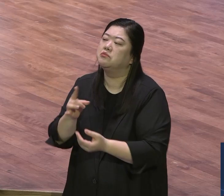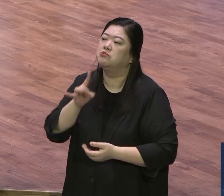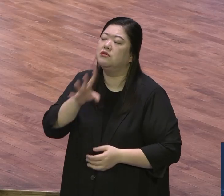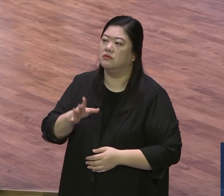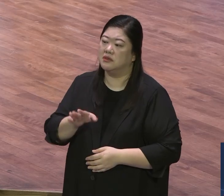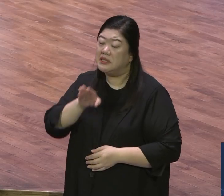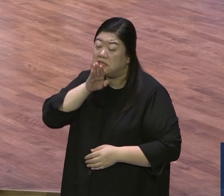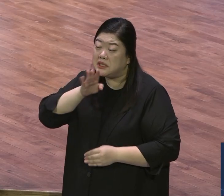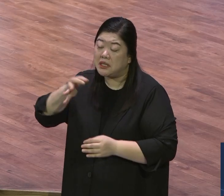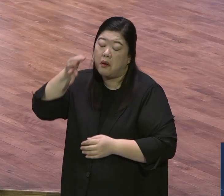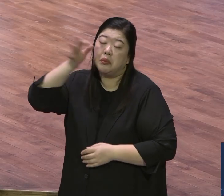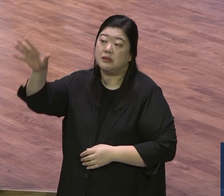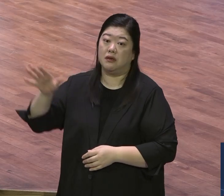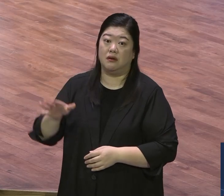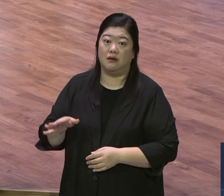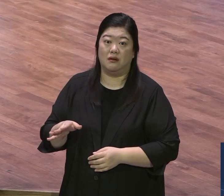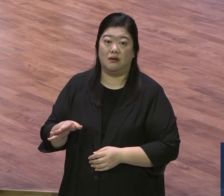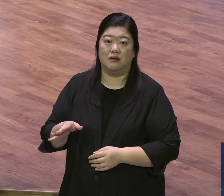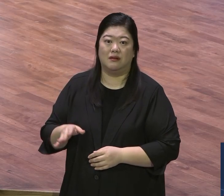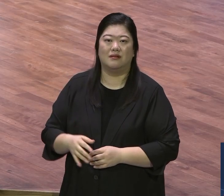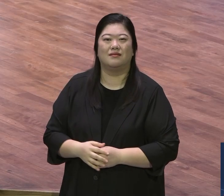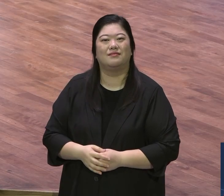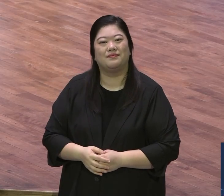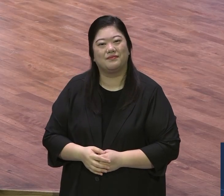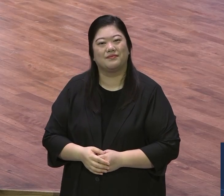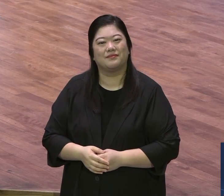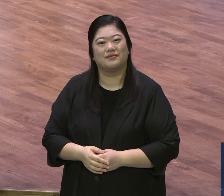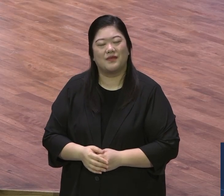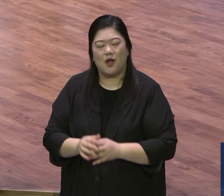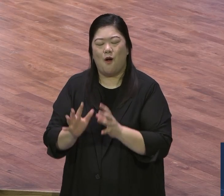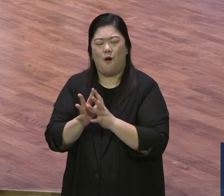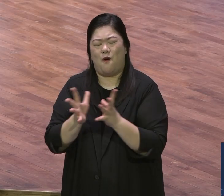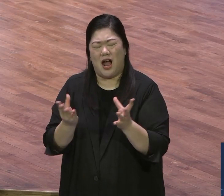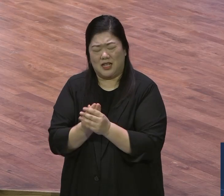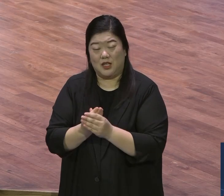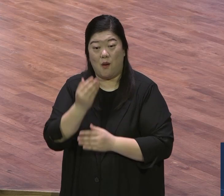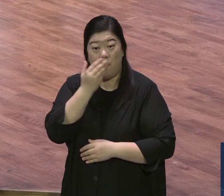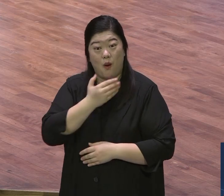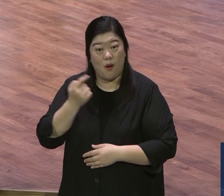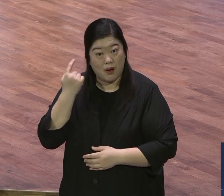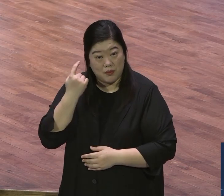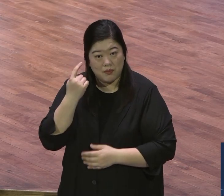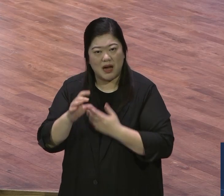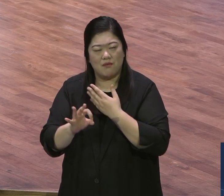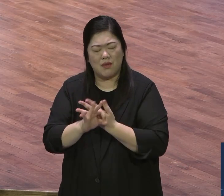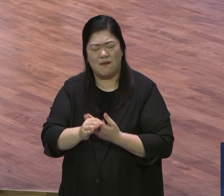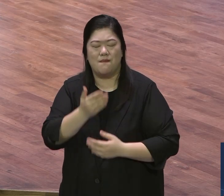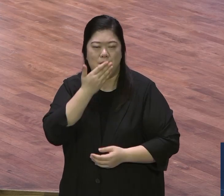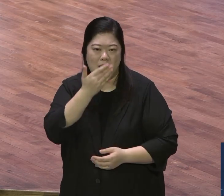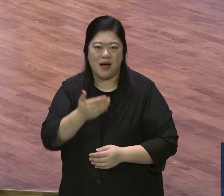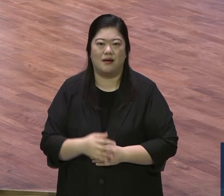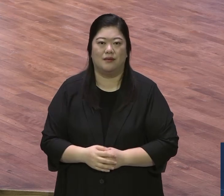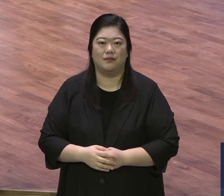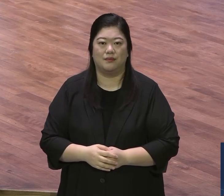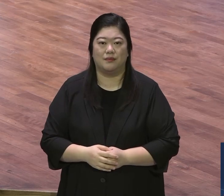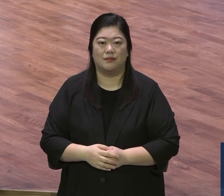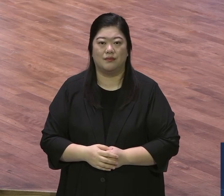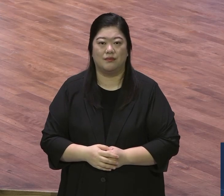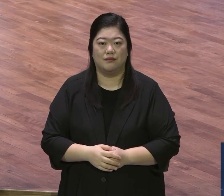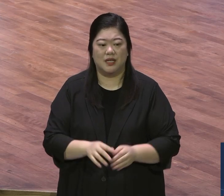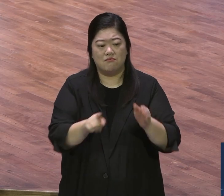절대 복음이 안 된 사람은 어렵습니다 그러나 구원의 감격이 있는 사람 불신자